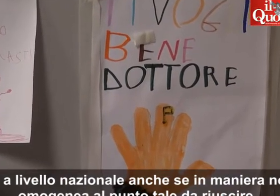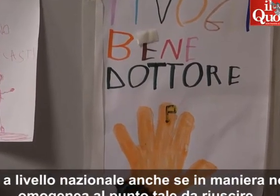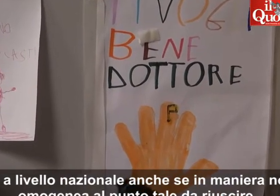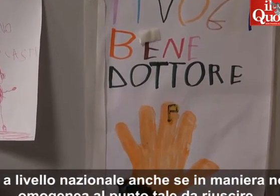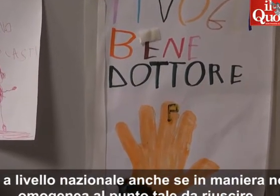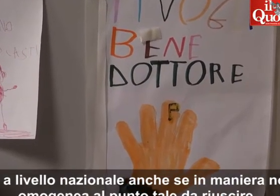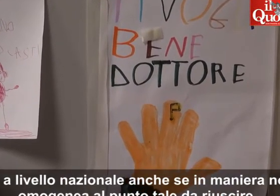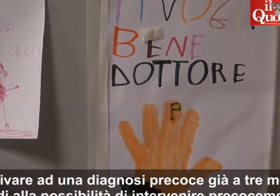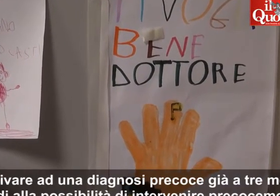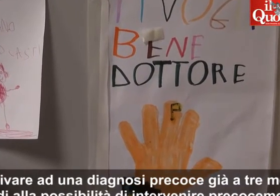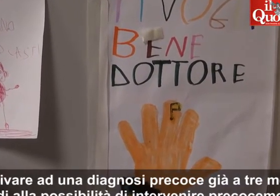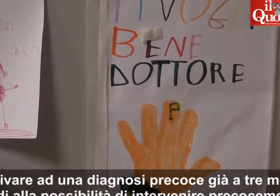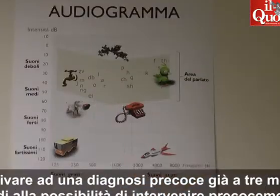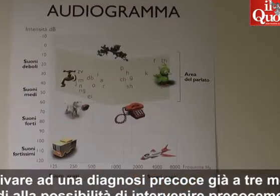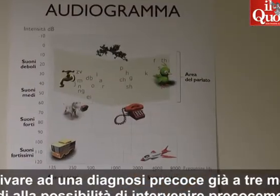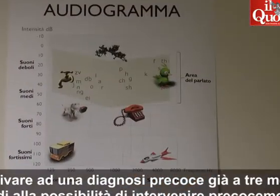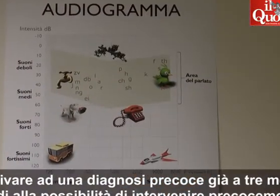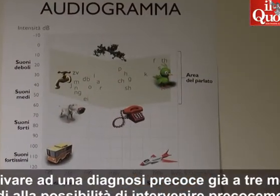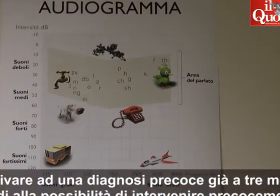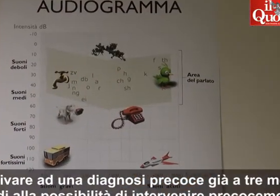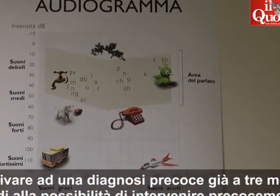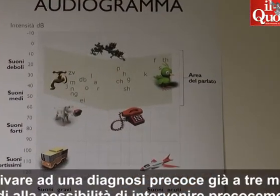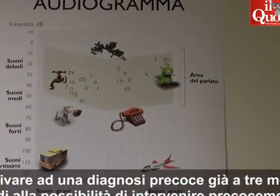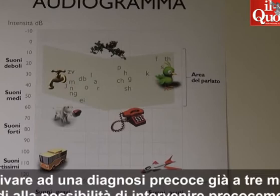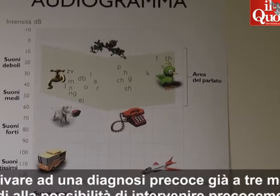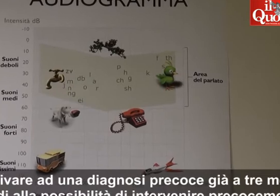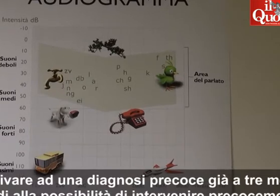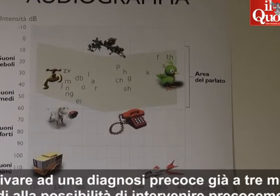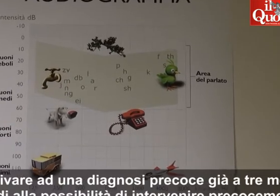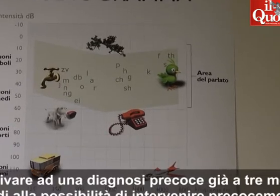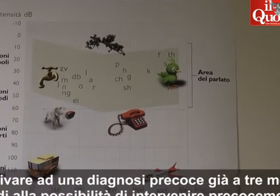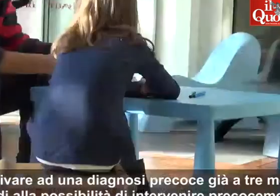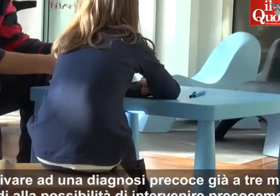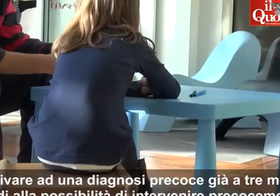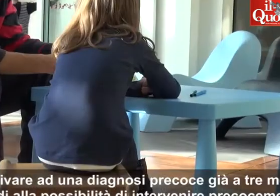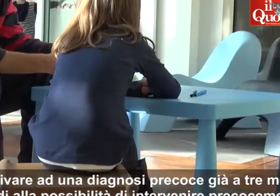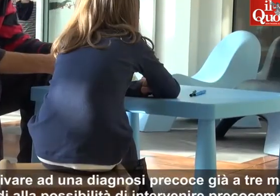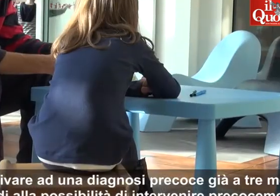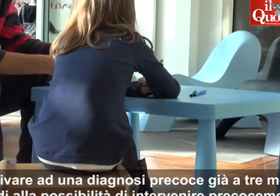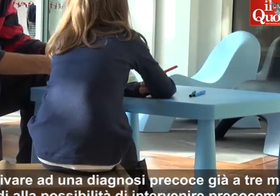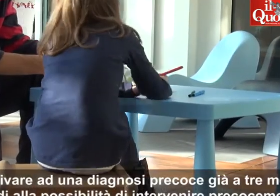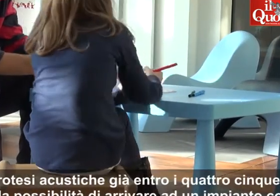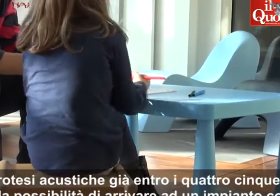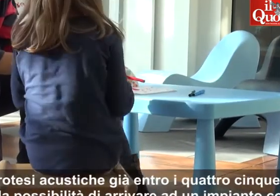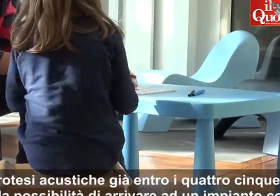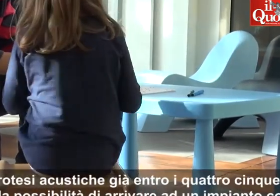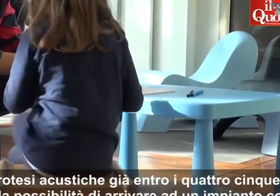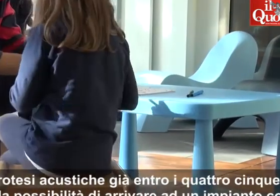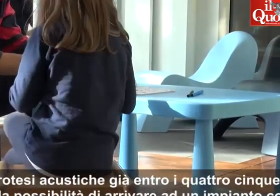al punto tale da riuscire ad arrivare a una diagnosi precoce già a tre mesi e quindi ha la possibilità di intervenire precocemente con le protesi acustiche già